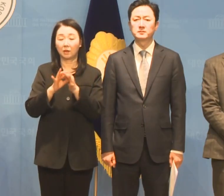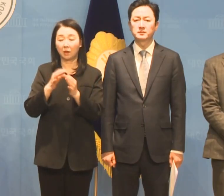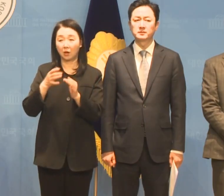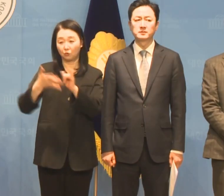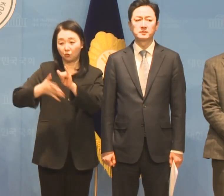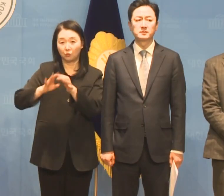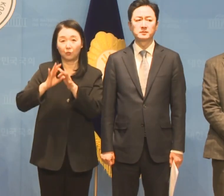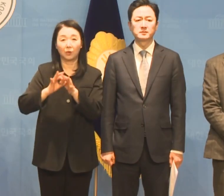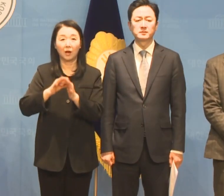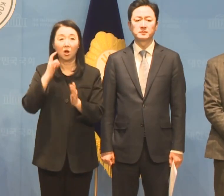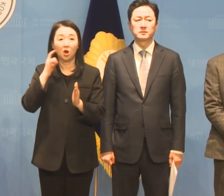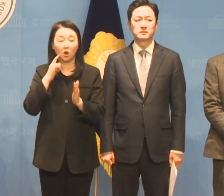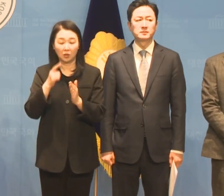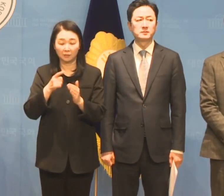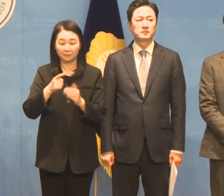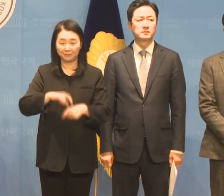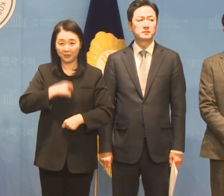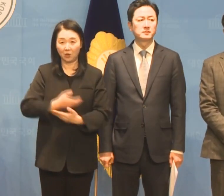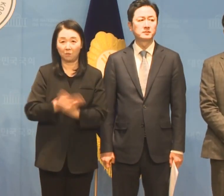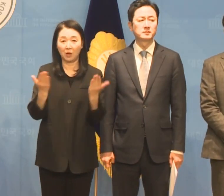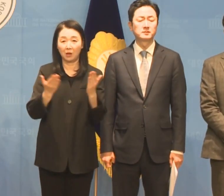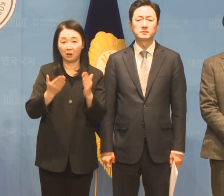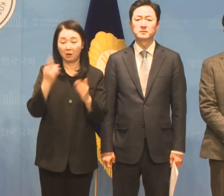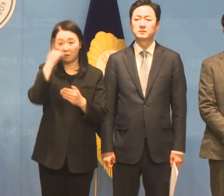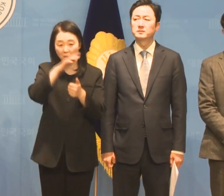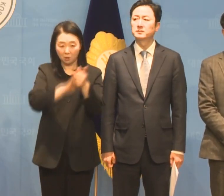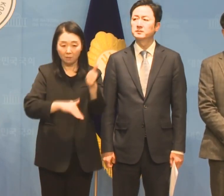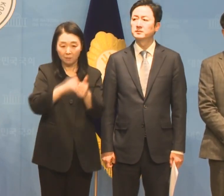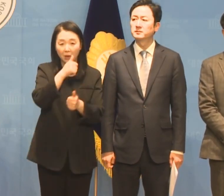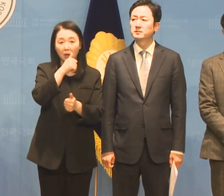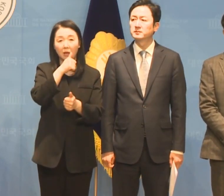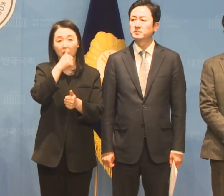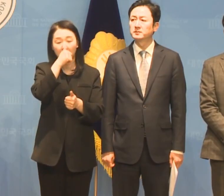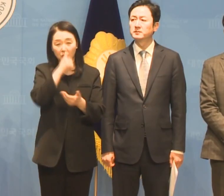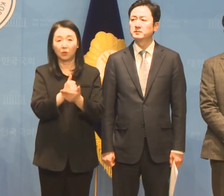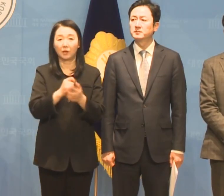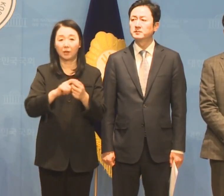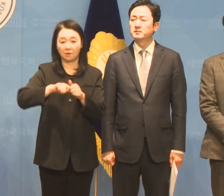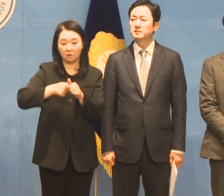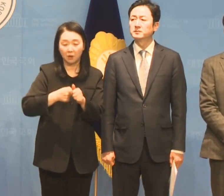통한 허위사실 유포 및 명예훼손에 대한 처벌을 강화하는